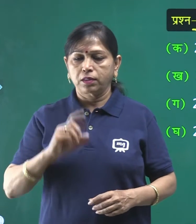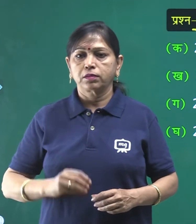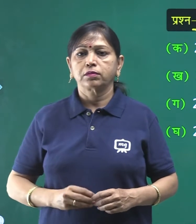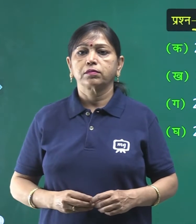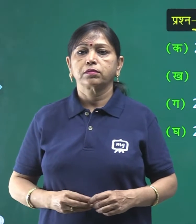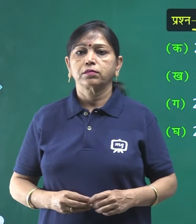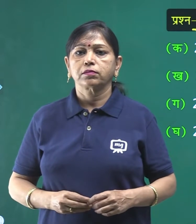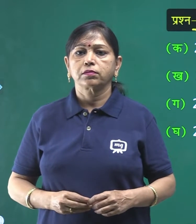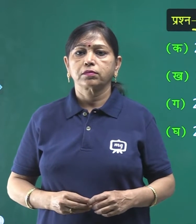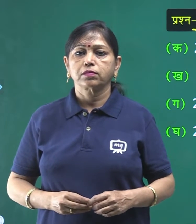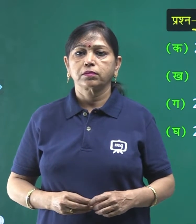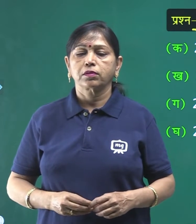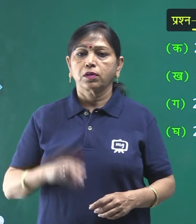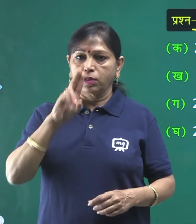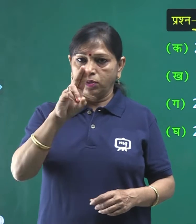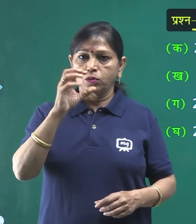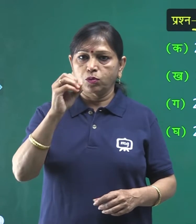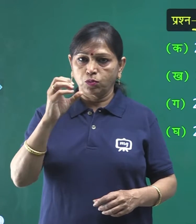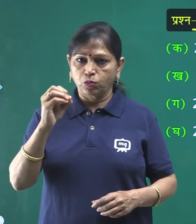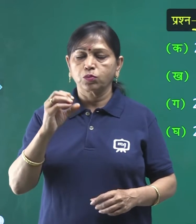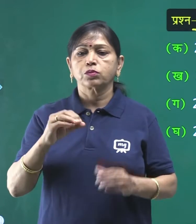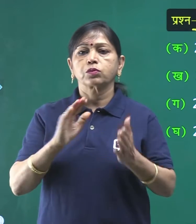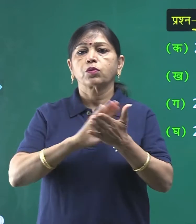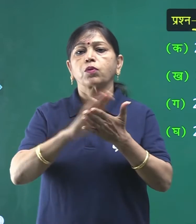1 200 हर्ट्ज से